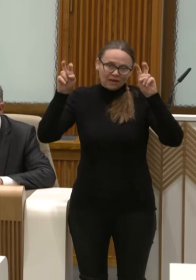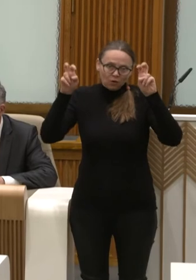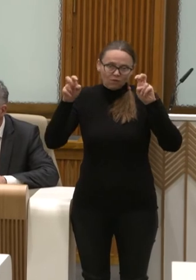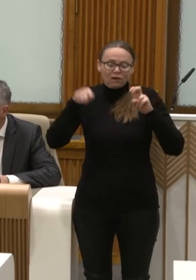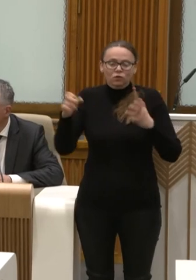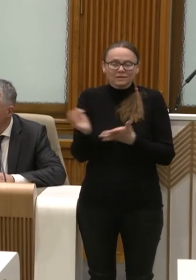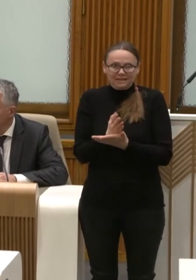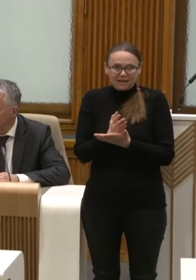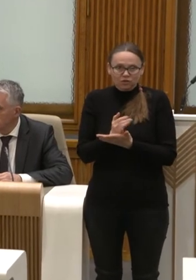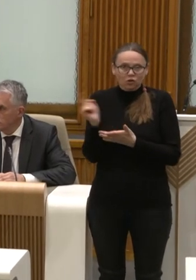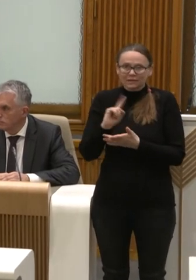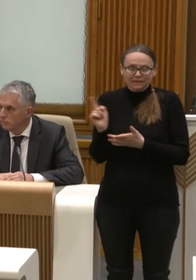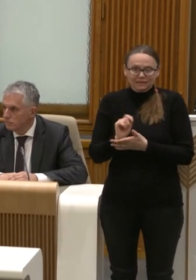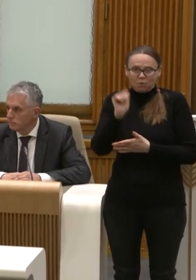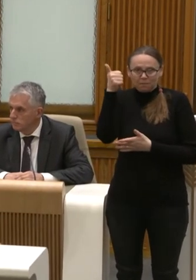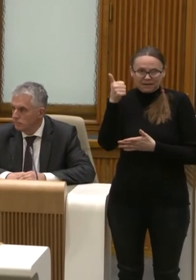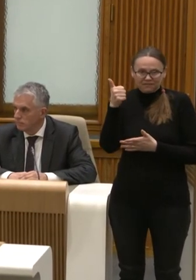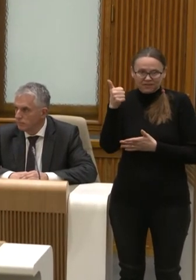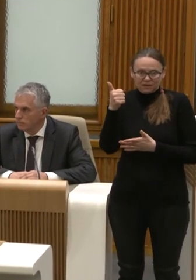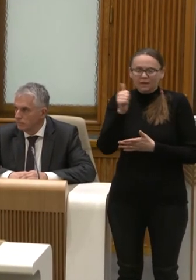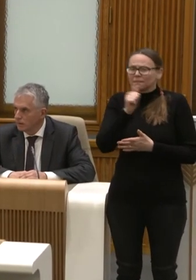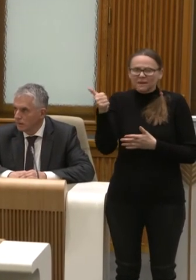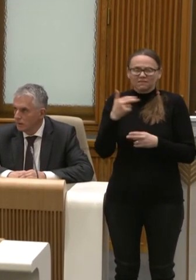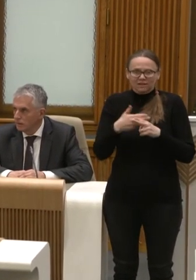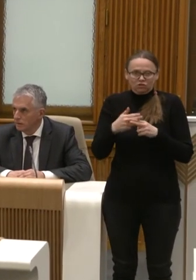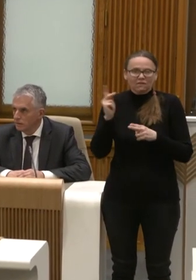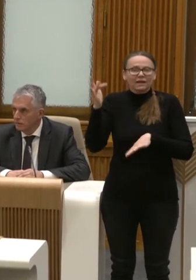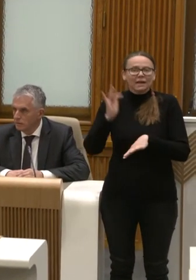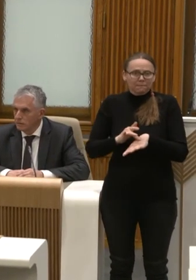to srečo, da nismo prva država, ki je